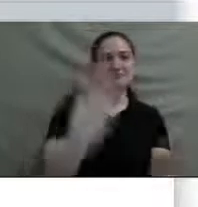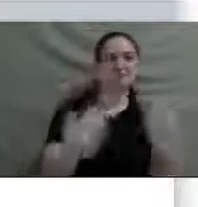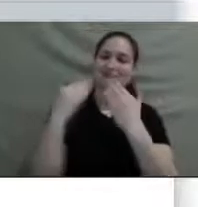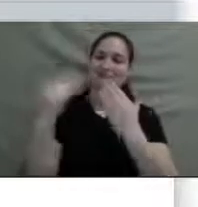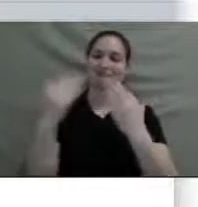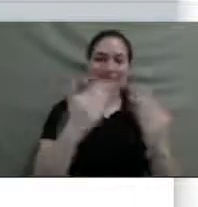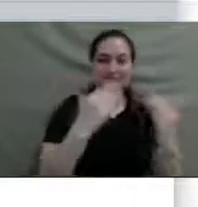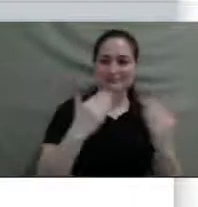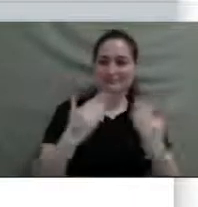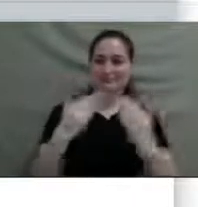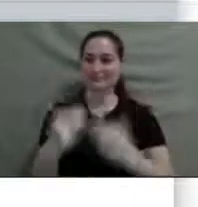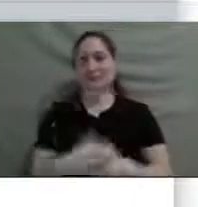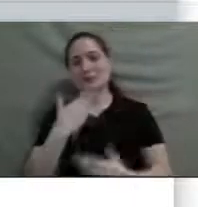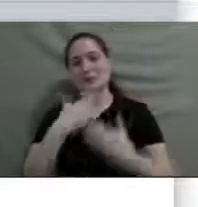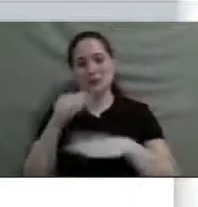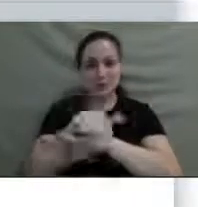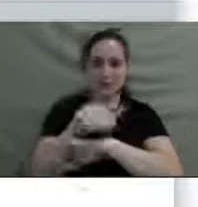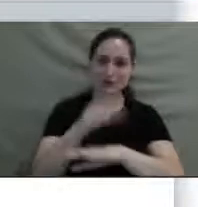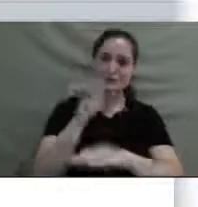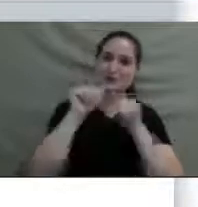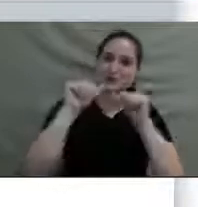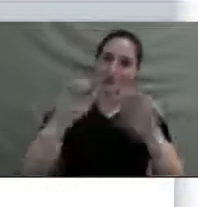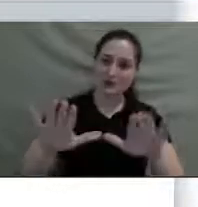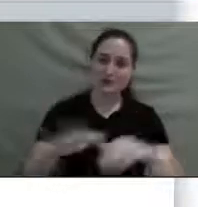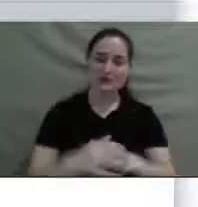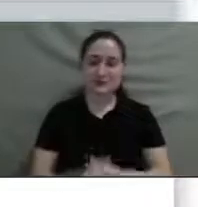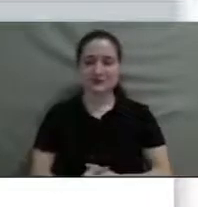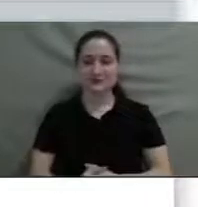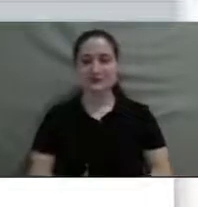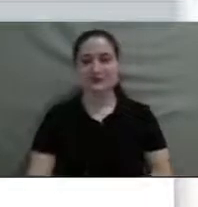Gracias, igual para todos. Bendiciones. Gracias.